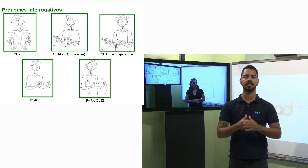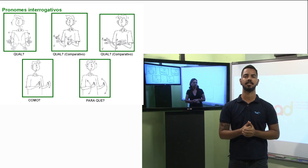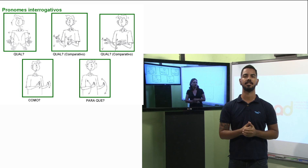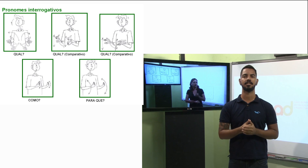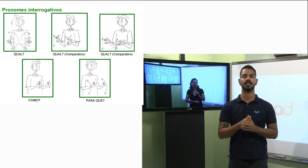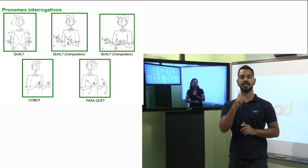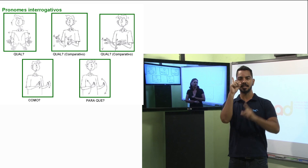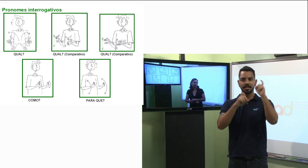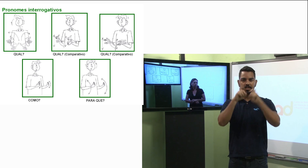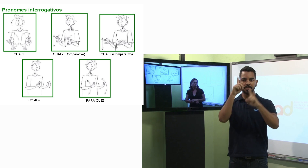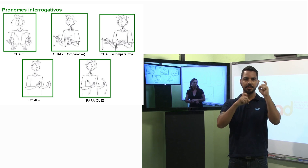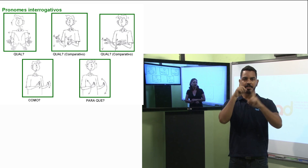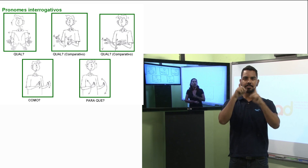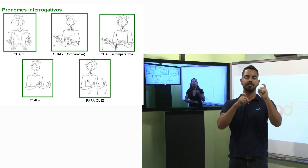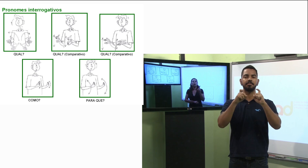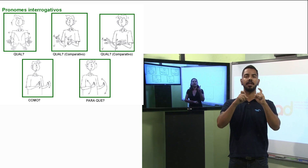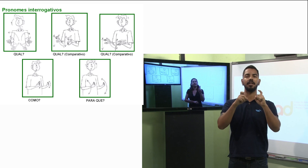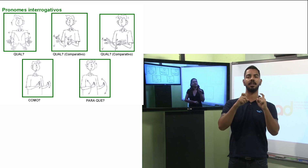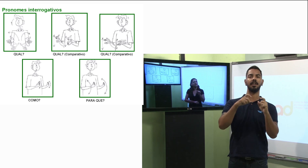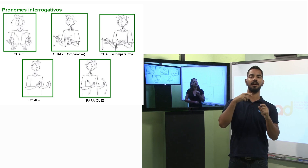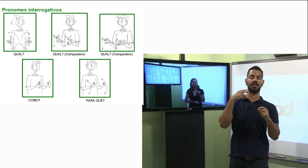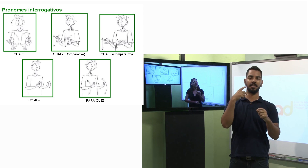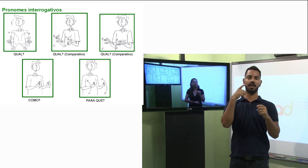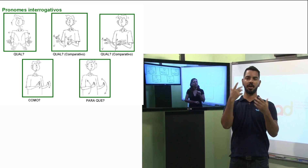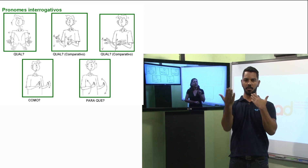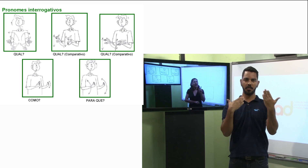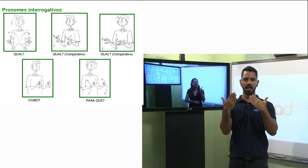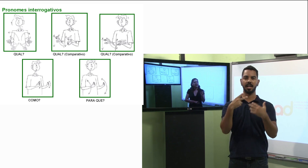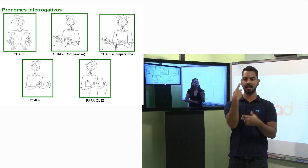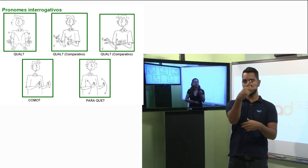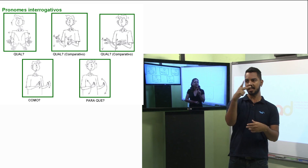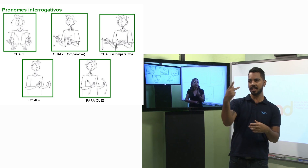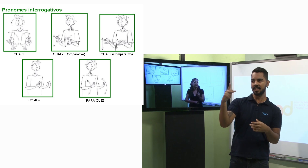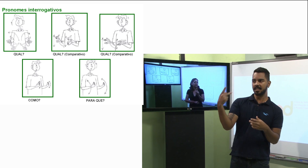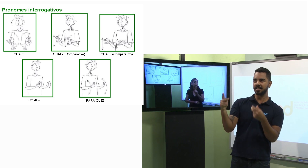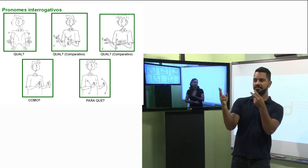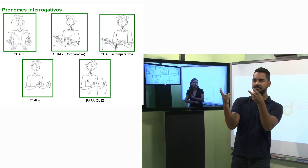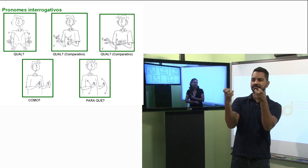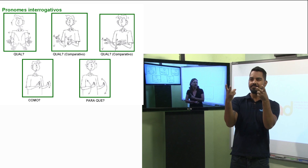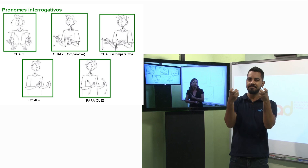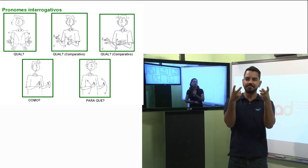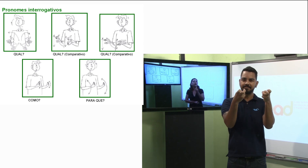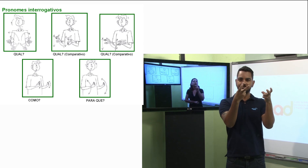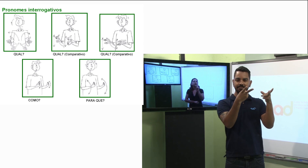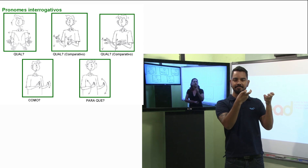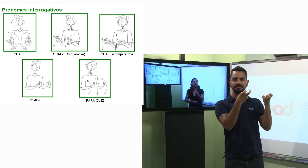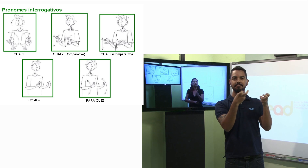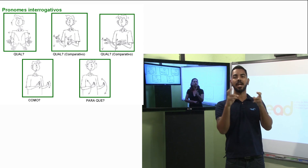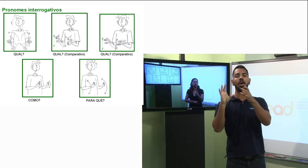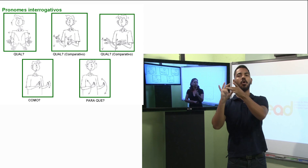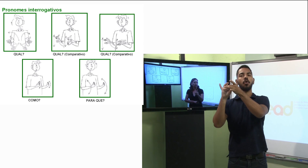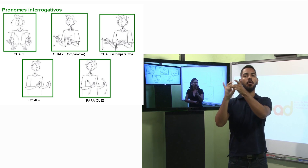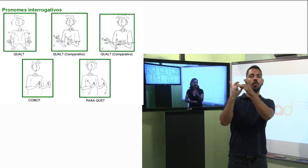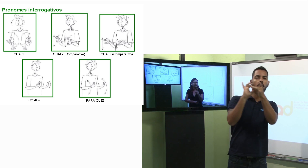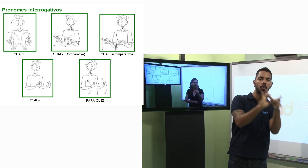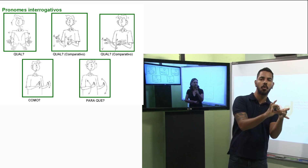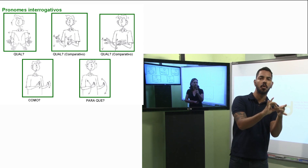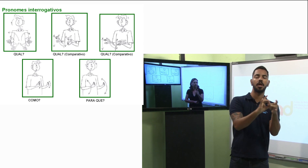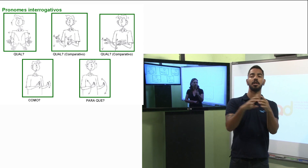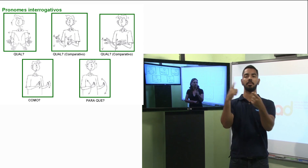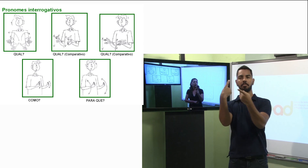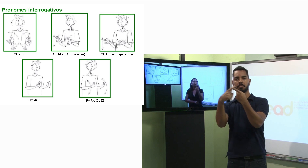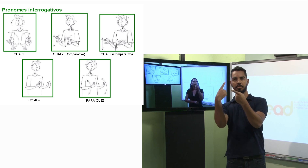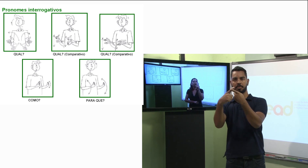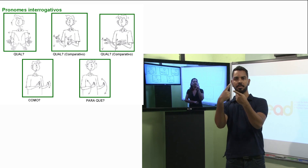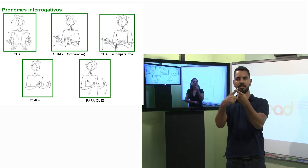expressões faciais dos nossos interlocutores, quando ele está sendo usado. Assim perceberemos no contexto se o uso do porquê está